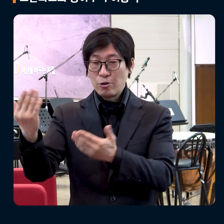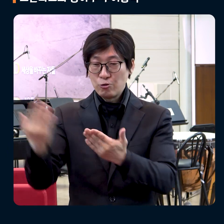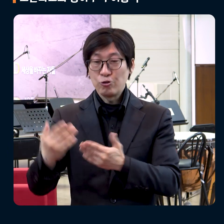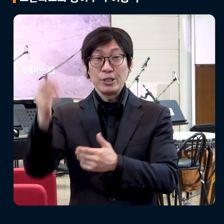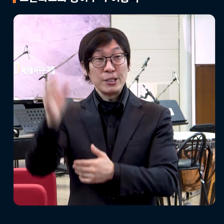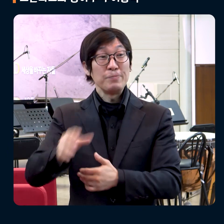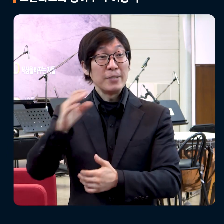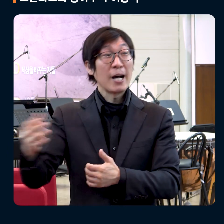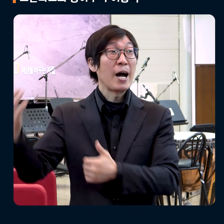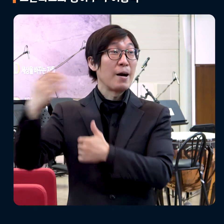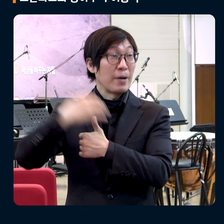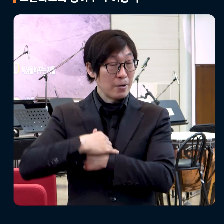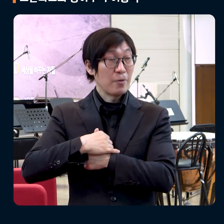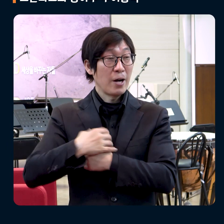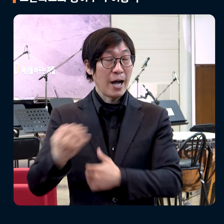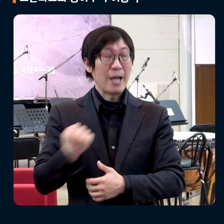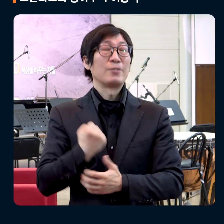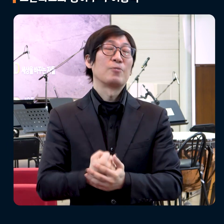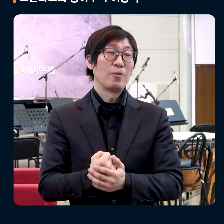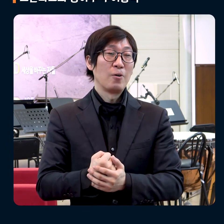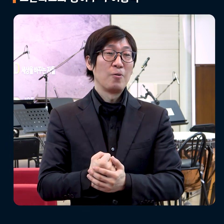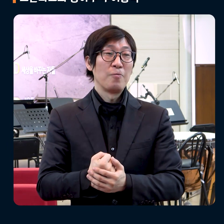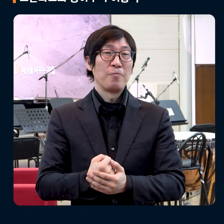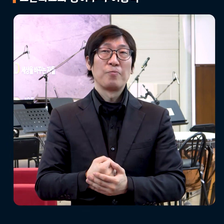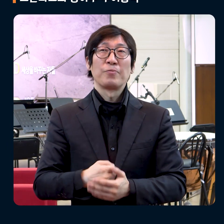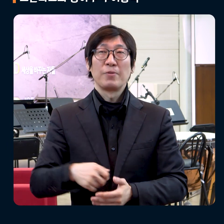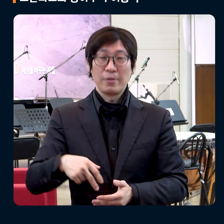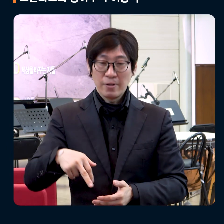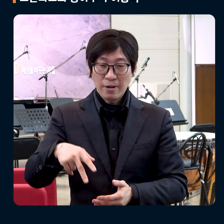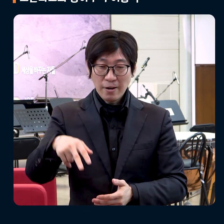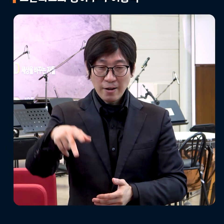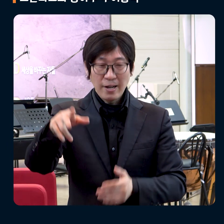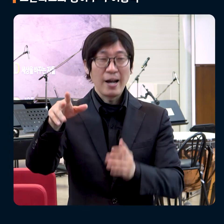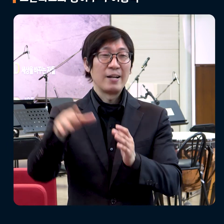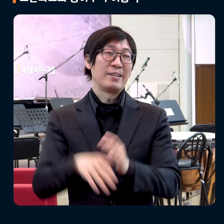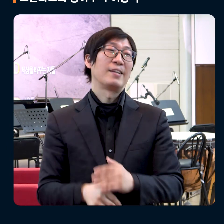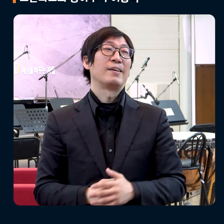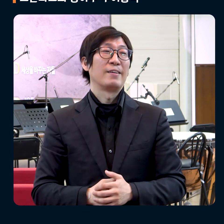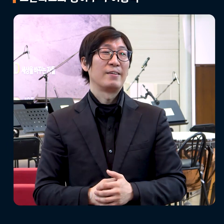가정에서 내게 주신 십자가를 지고, 우리 교회에서 내게 주신 십자가를 지고